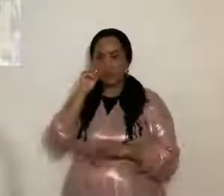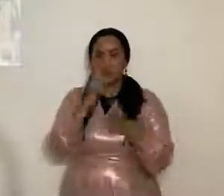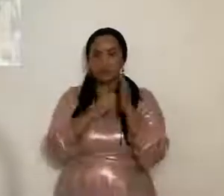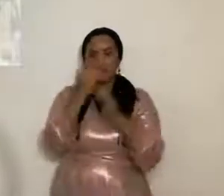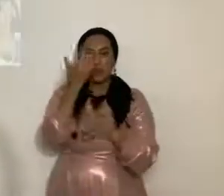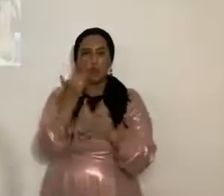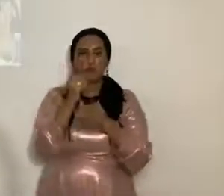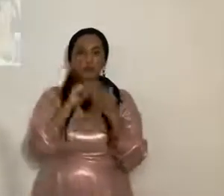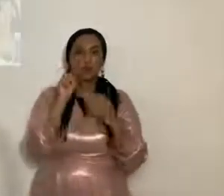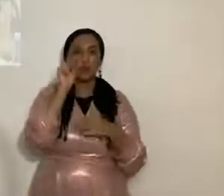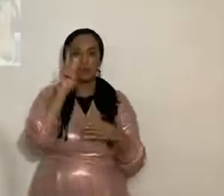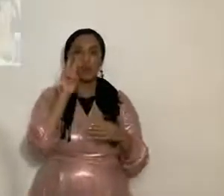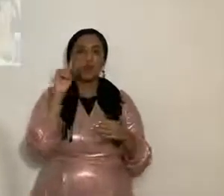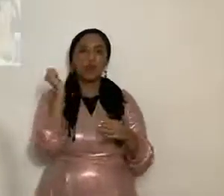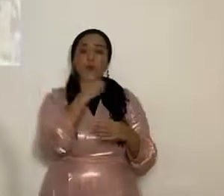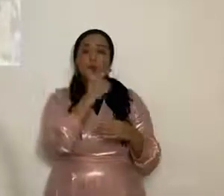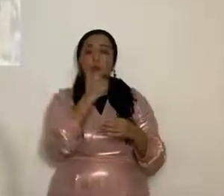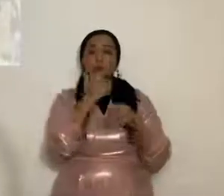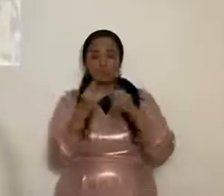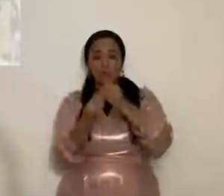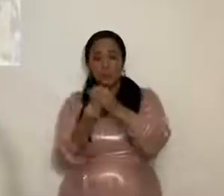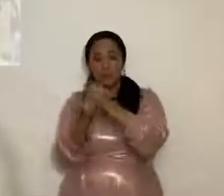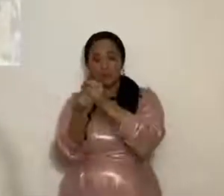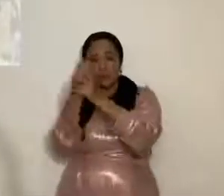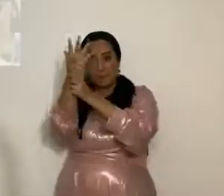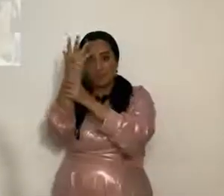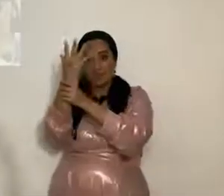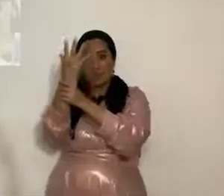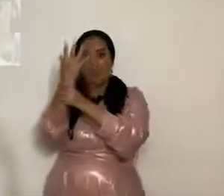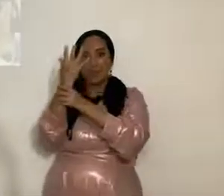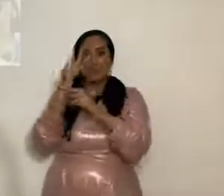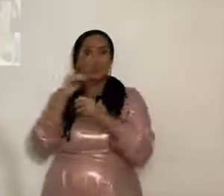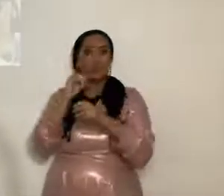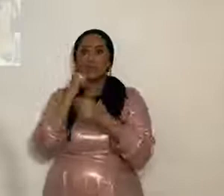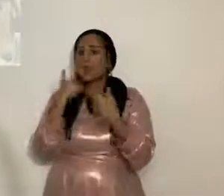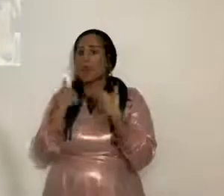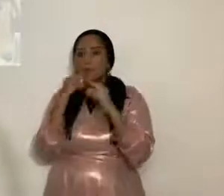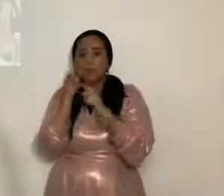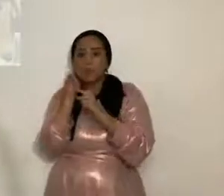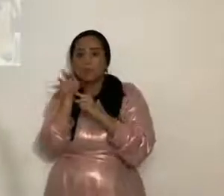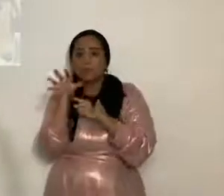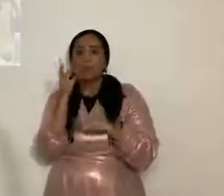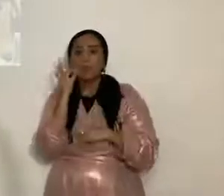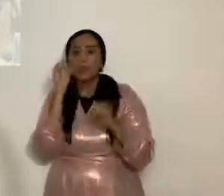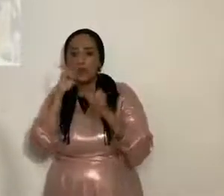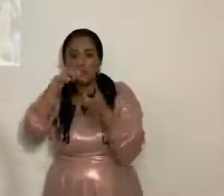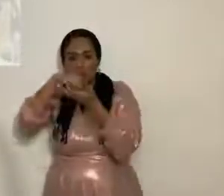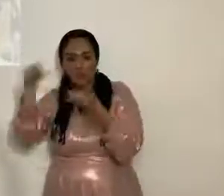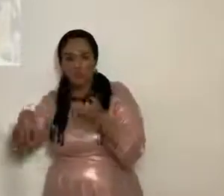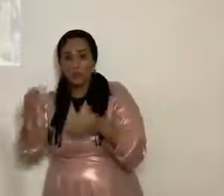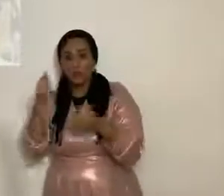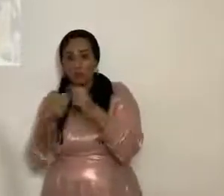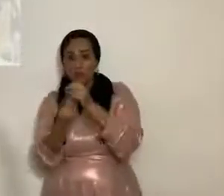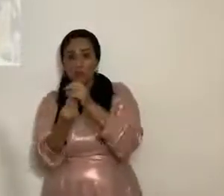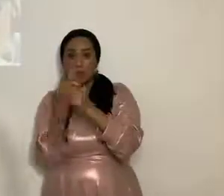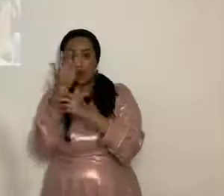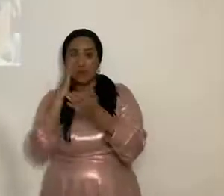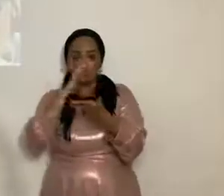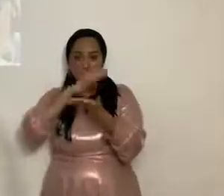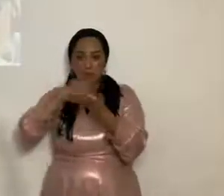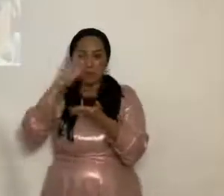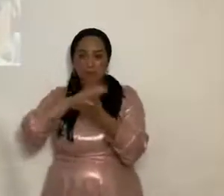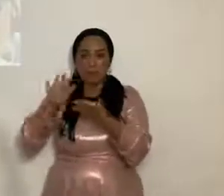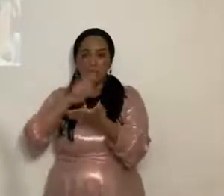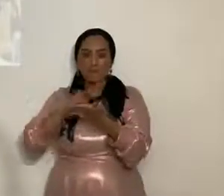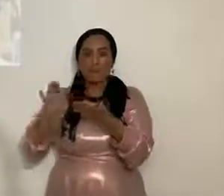15, verso 2. Todo pámpano que en mí no lleva fruto, lo quitará, y todo aquel que lleva fruto, lo limpiará para